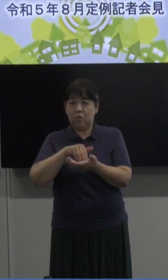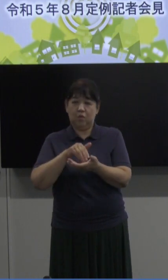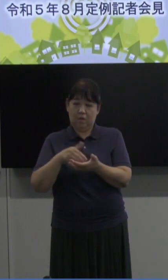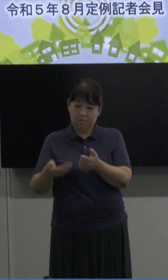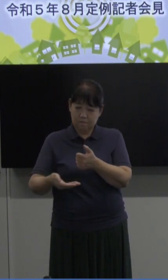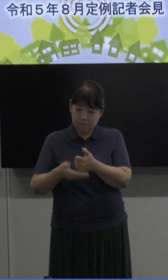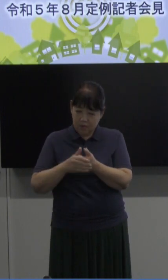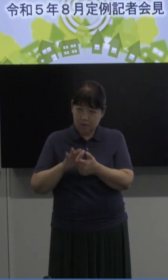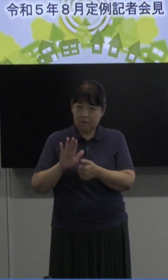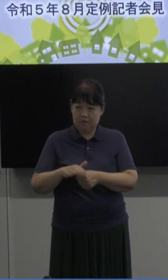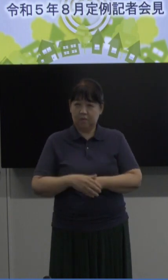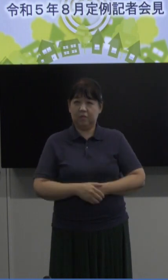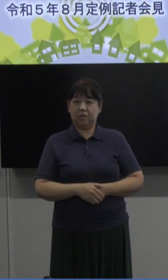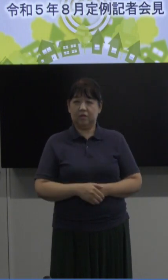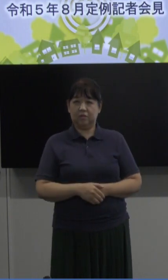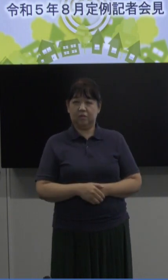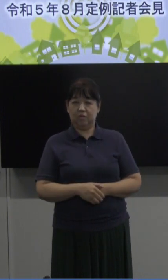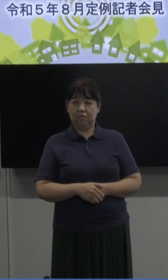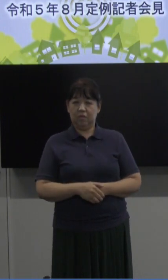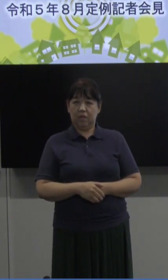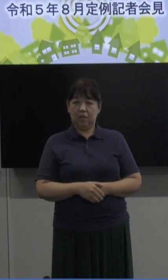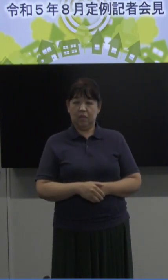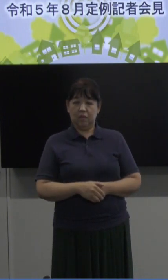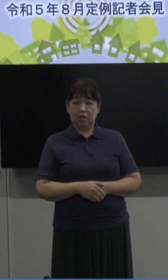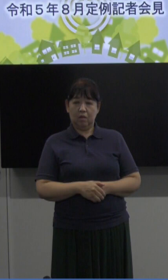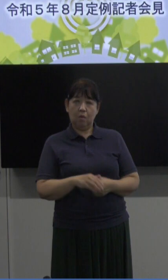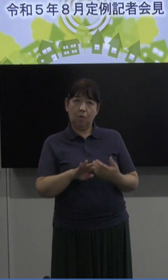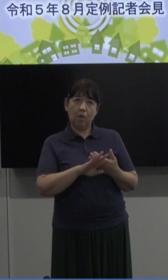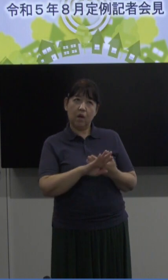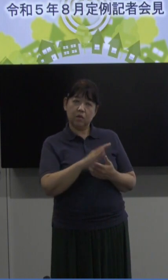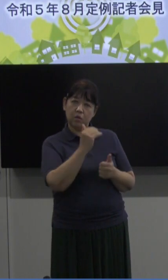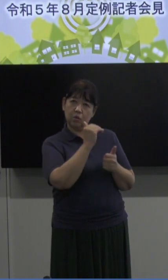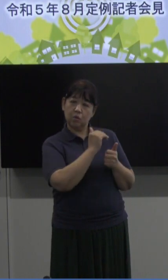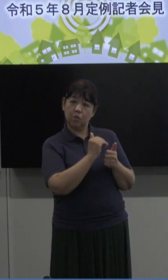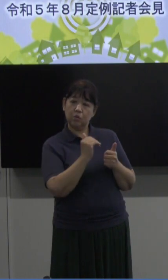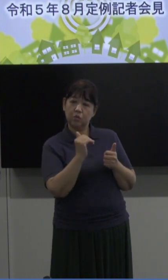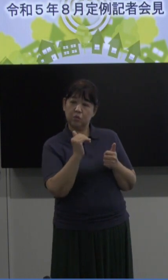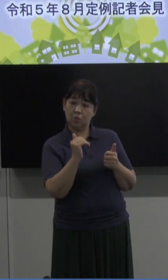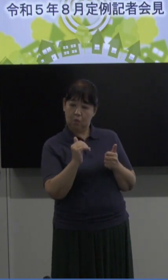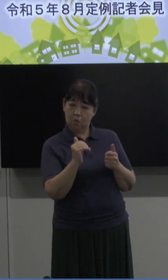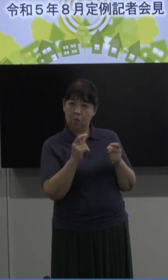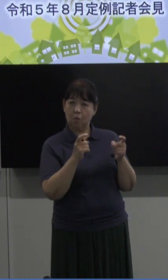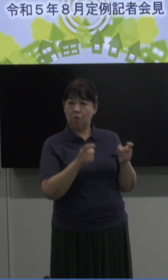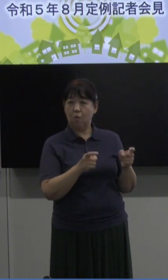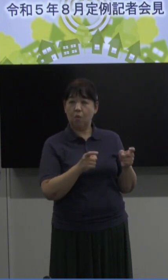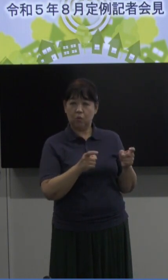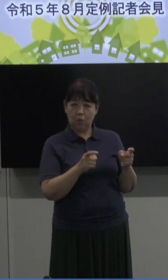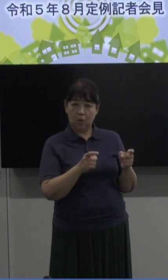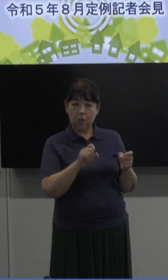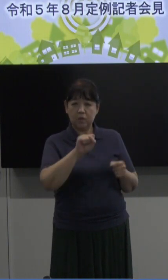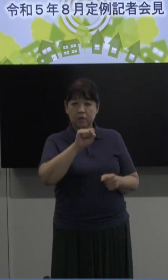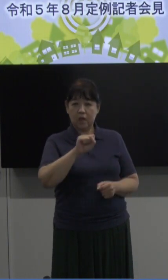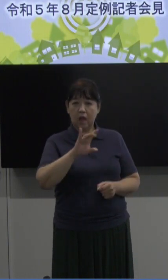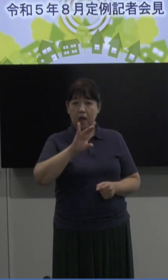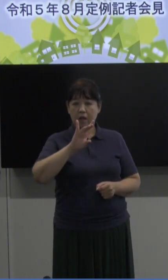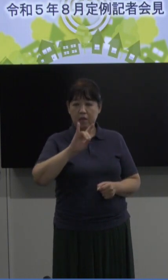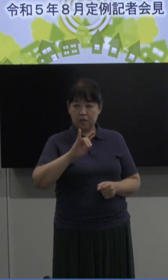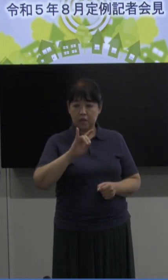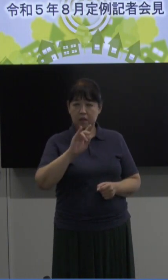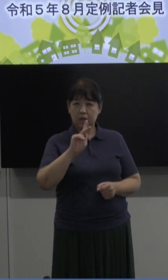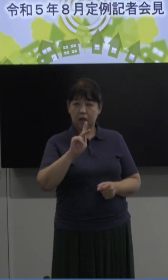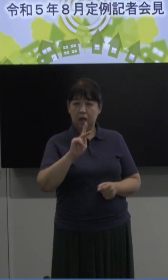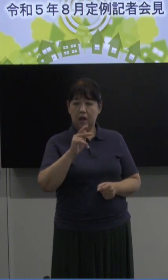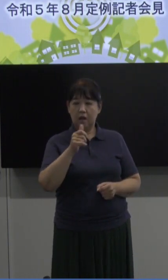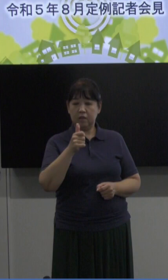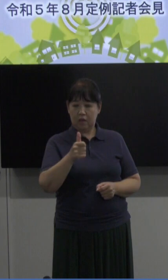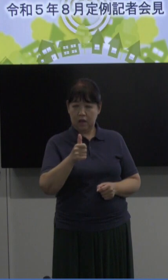ます。このほか予備高校の作方地区の埋め立て計画の見直しに伴います